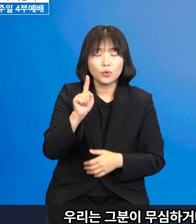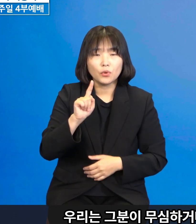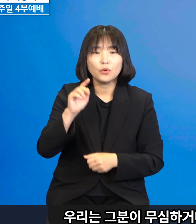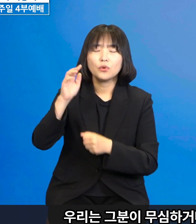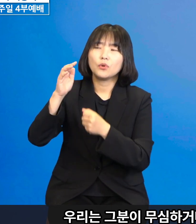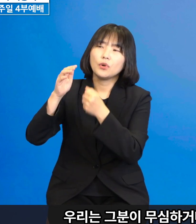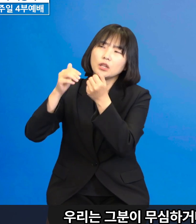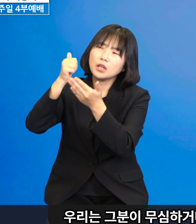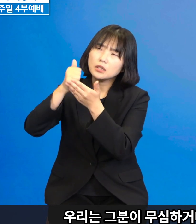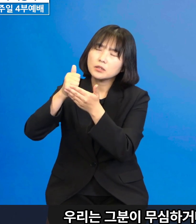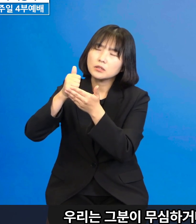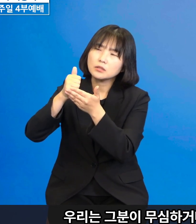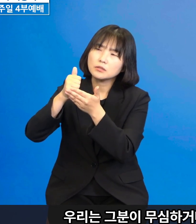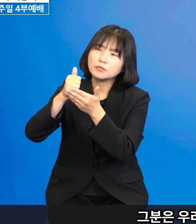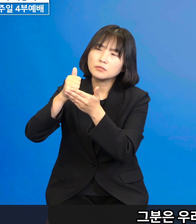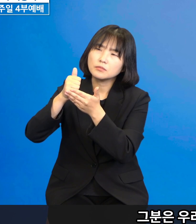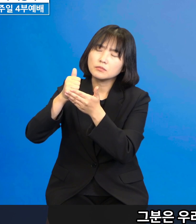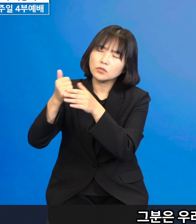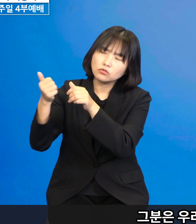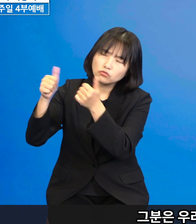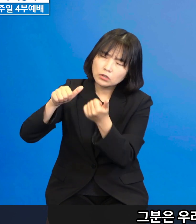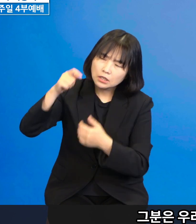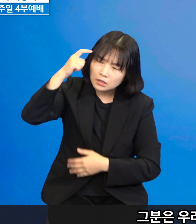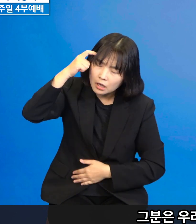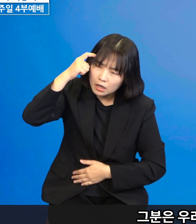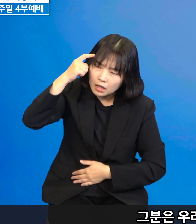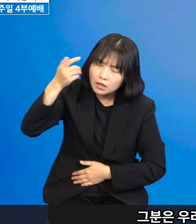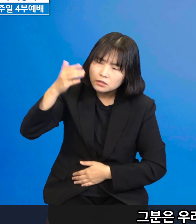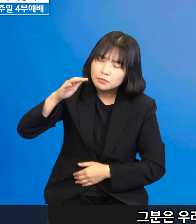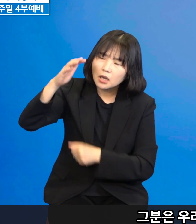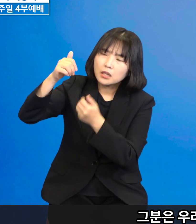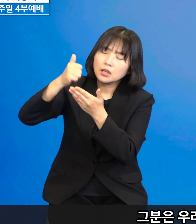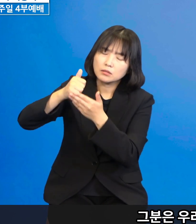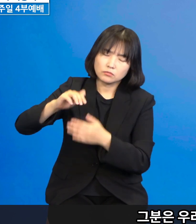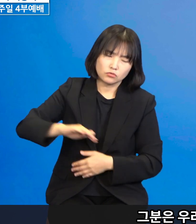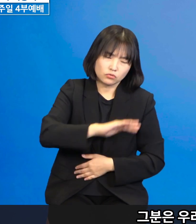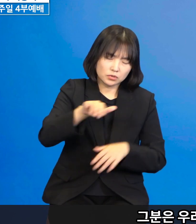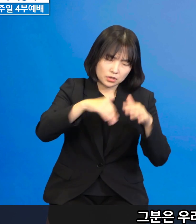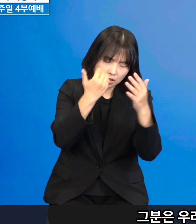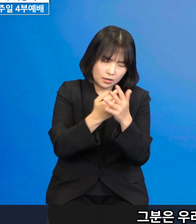심지어 죽은 줄로 알았지만 그분은 우리를 훤히 아셨고